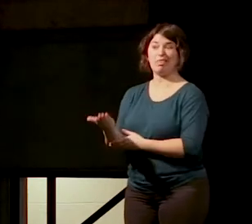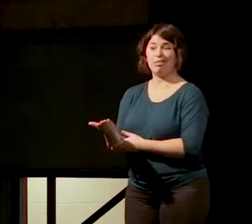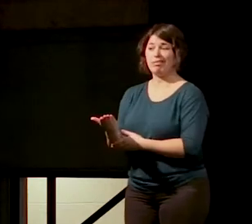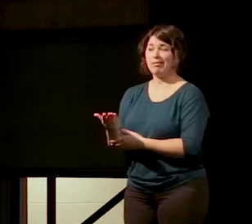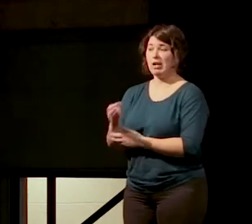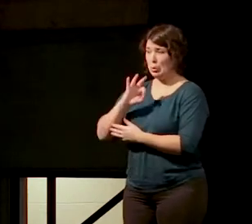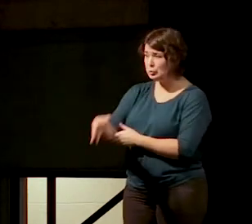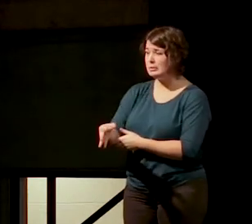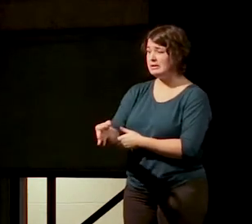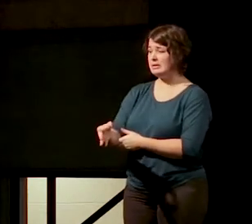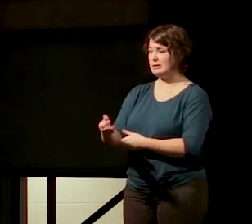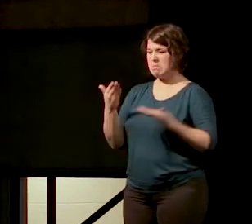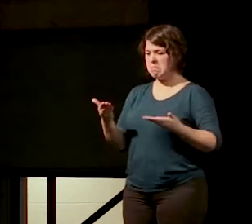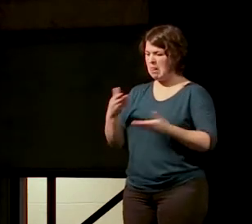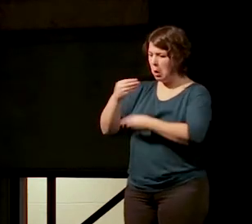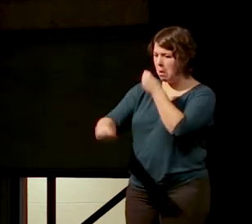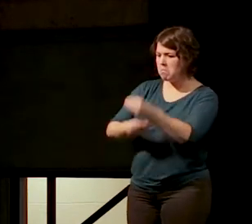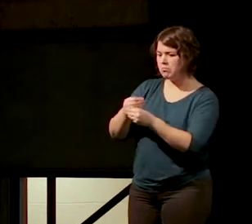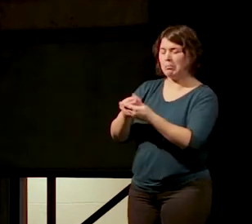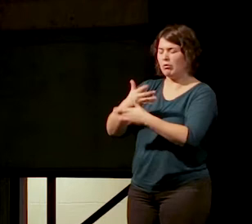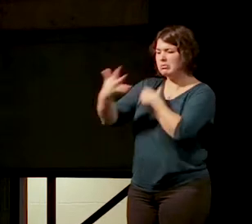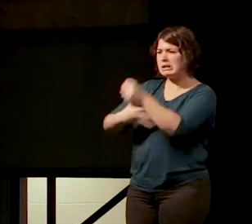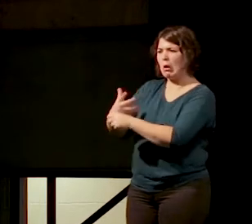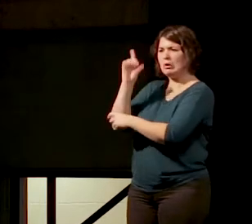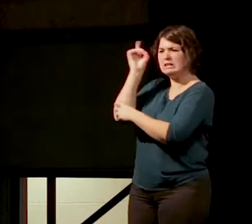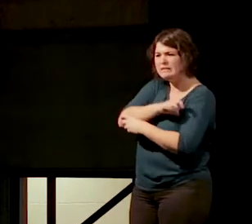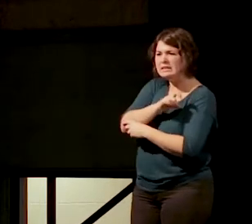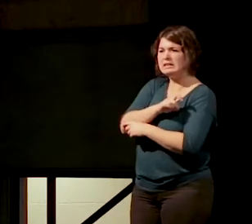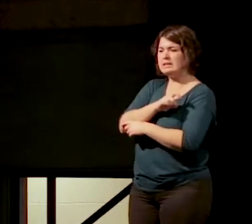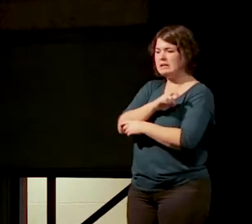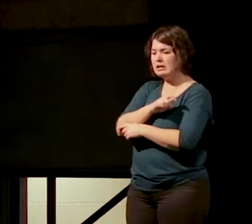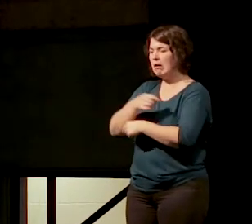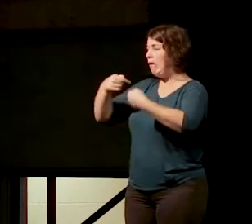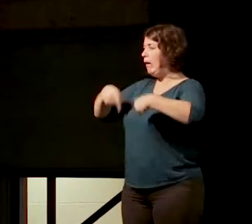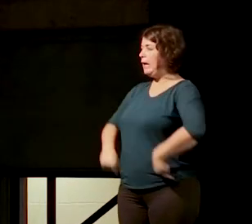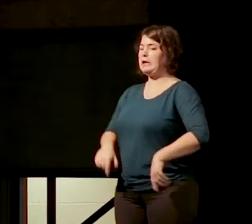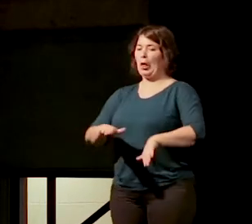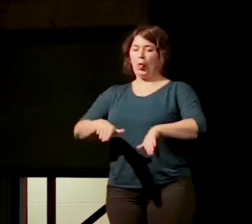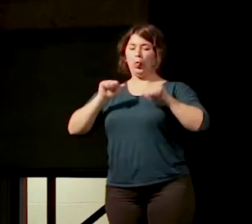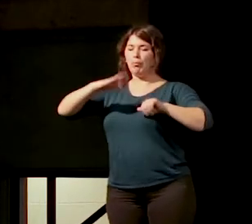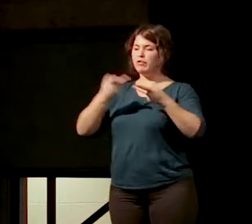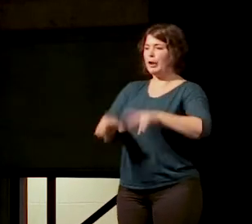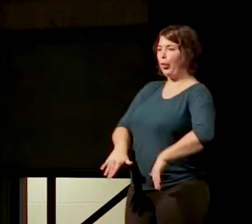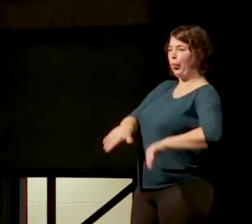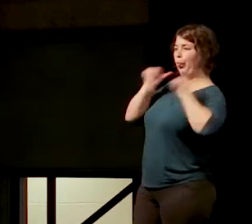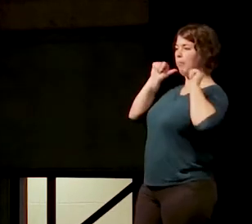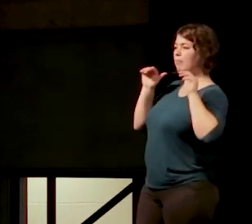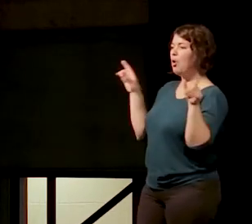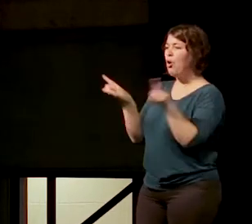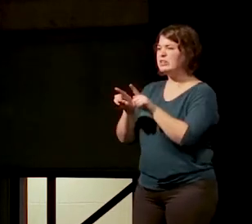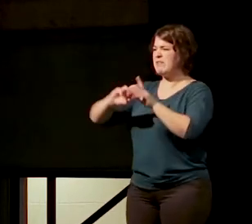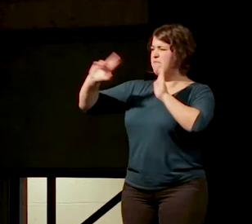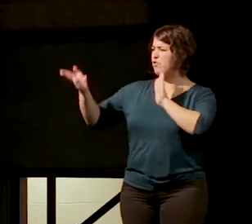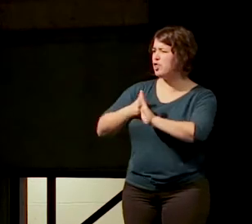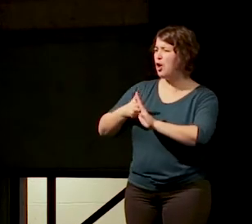Oui, nous vivons un mandat difficile, coincé entre la violence du désengagement de l'État et des autres collectivités, coincé entre ses